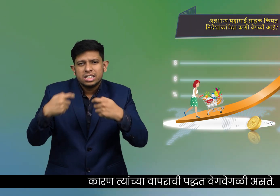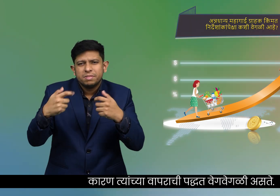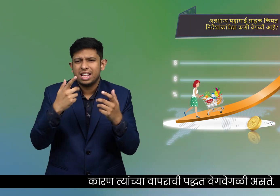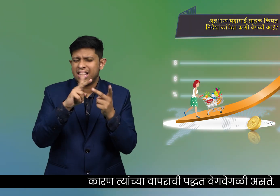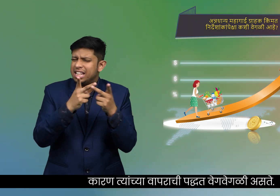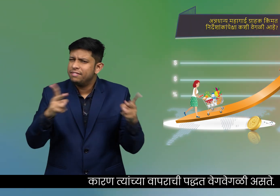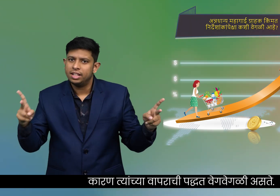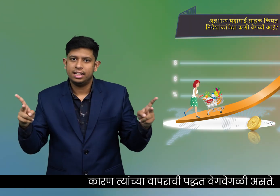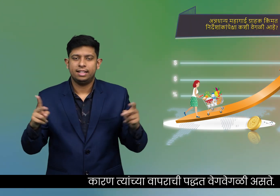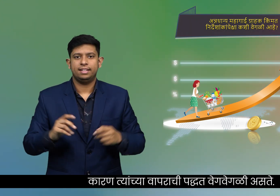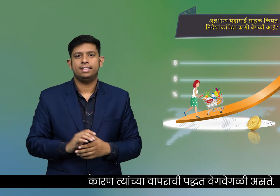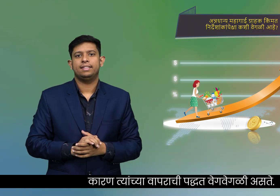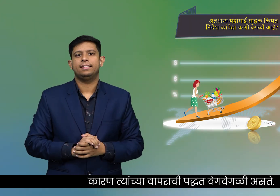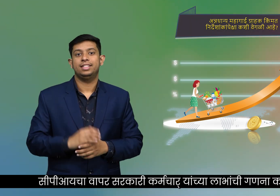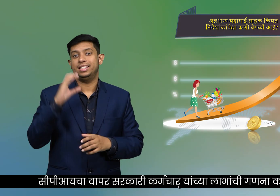पद्धत वेगवेगळी असते.